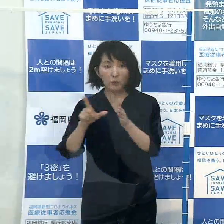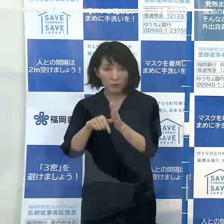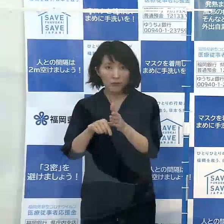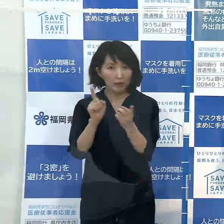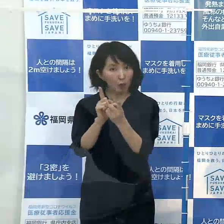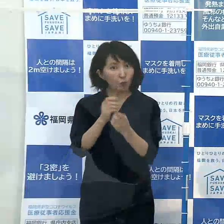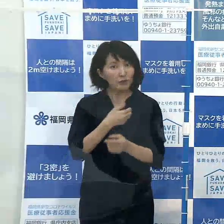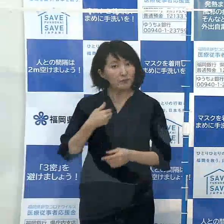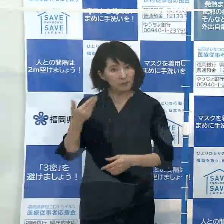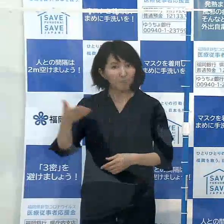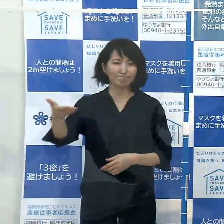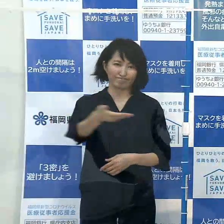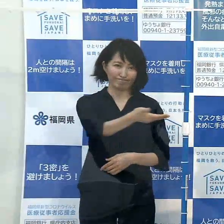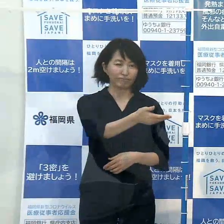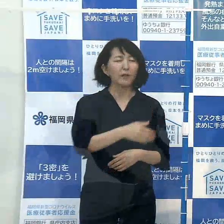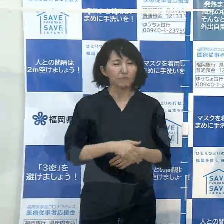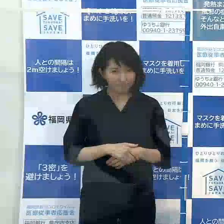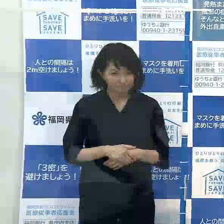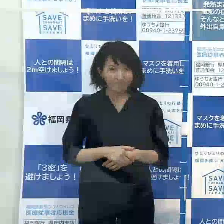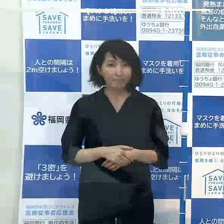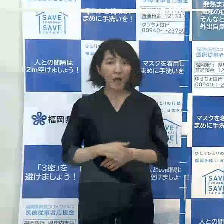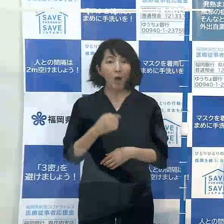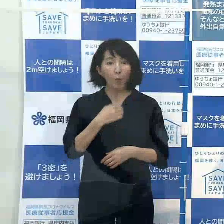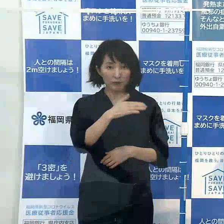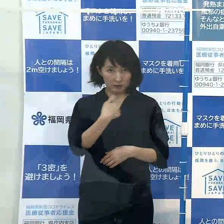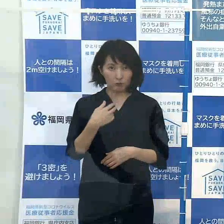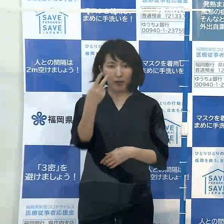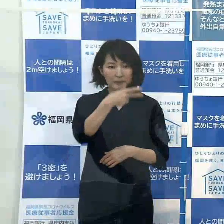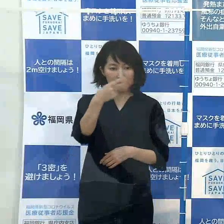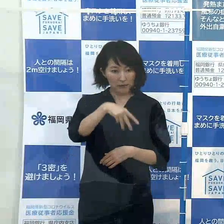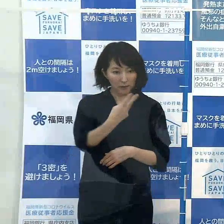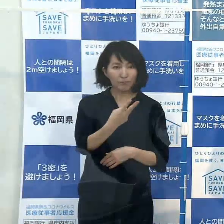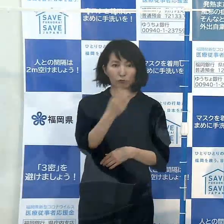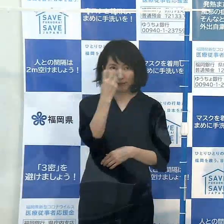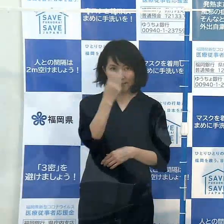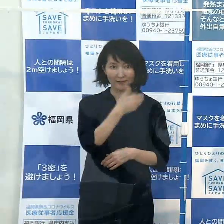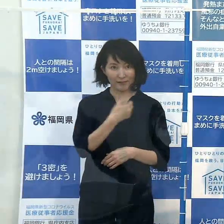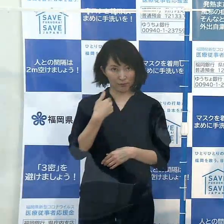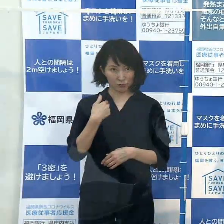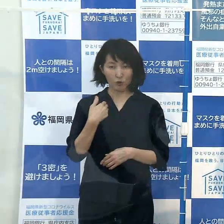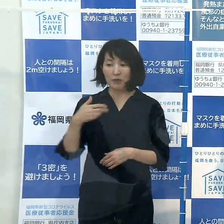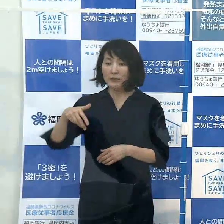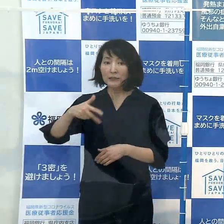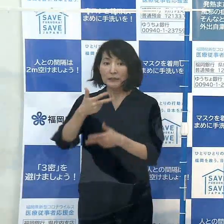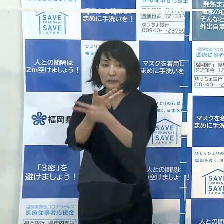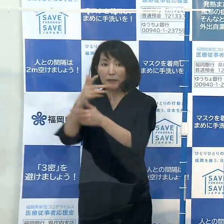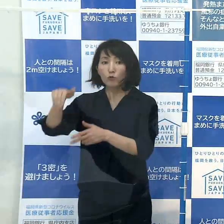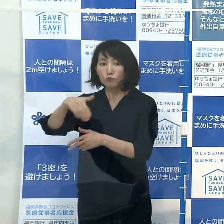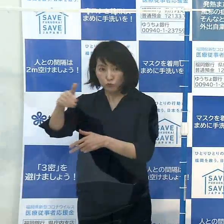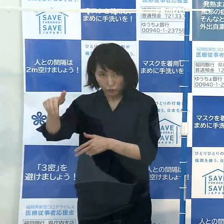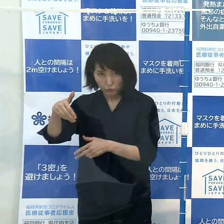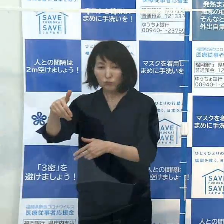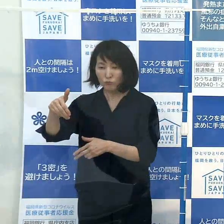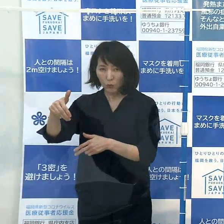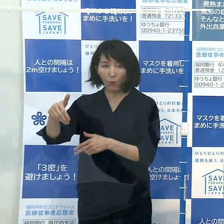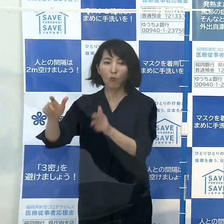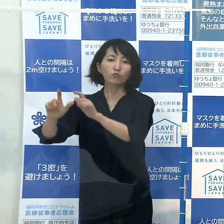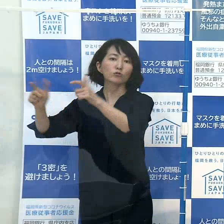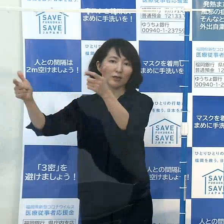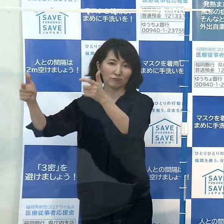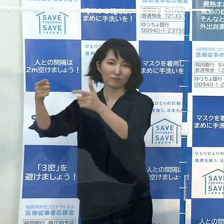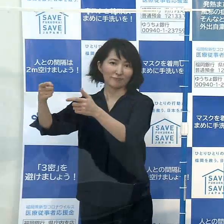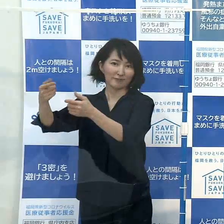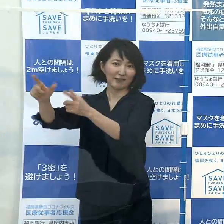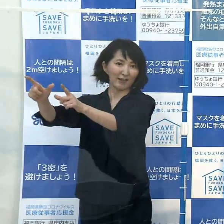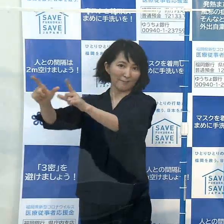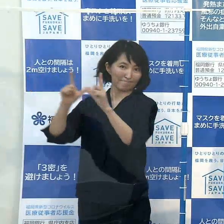ですね、私どもでは2300ありまして、北九州はまた市として増強されるという話を発表されております。加えて